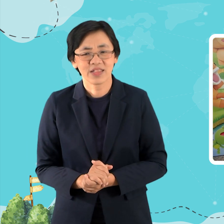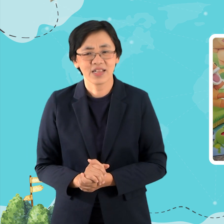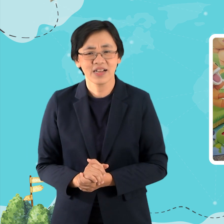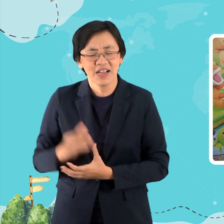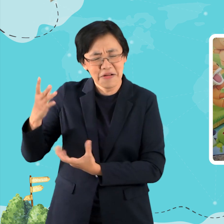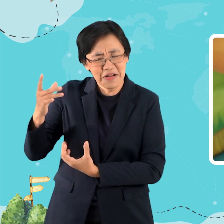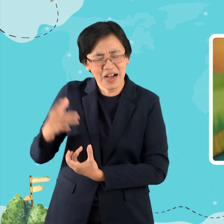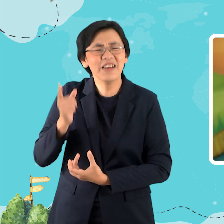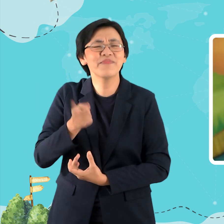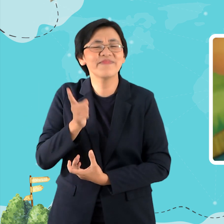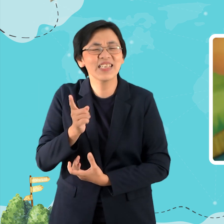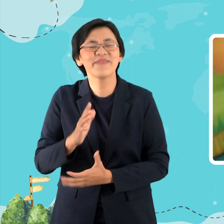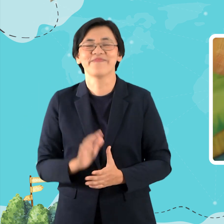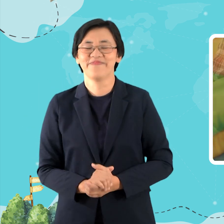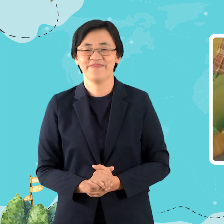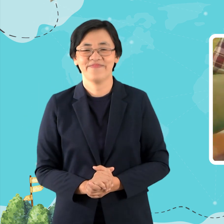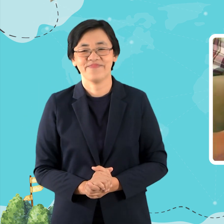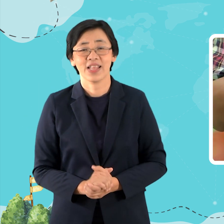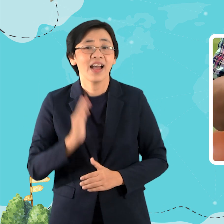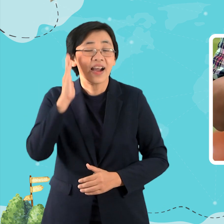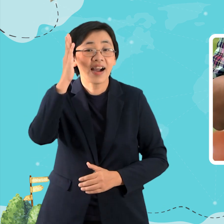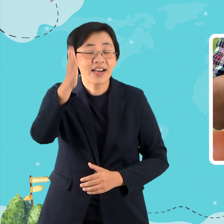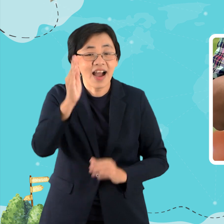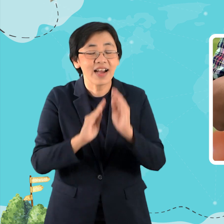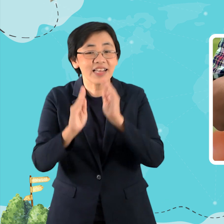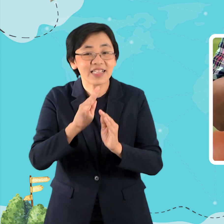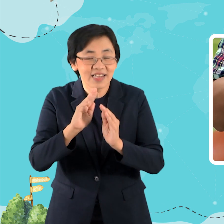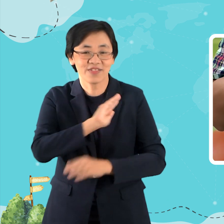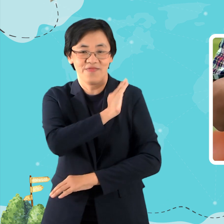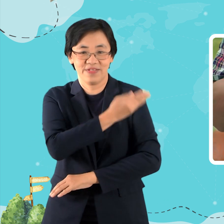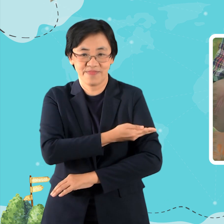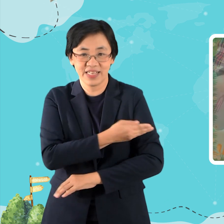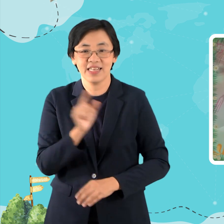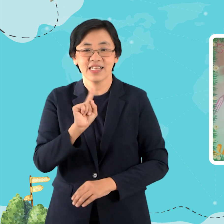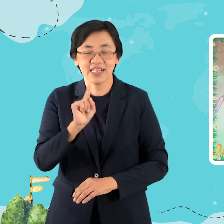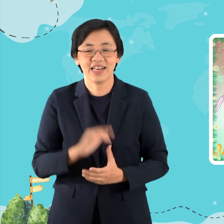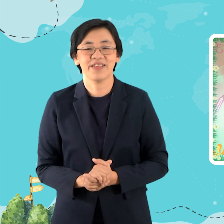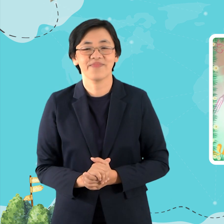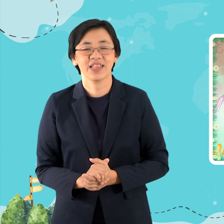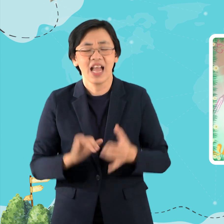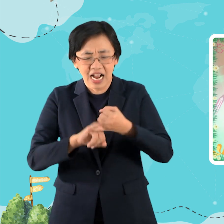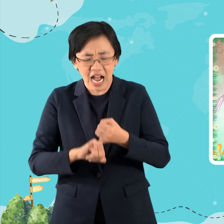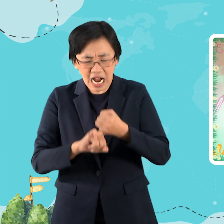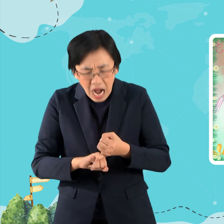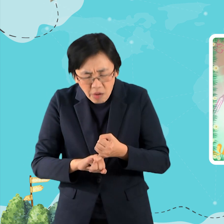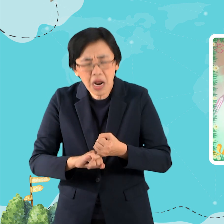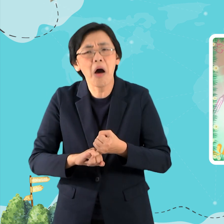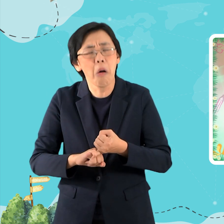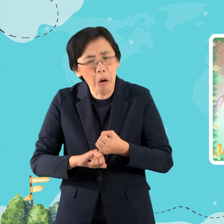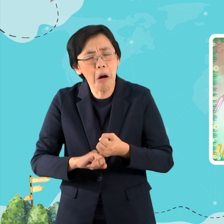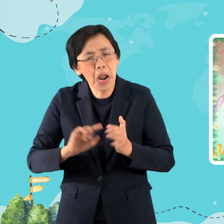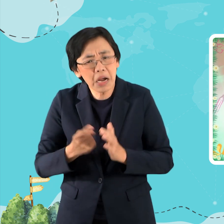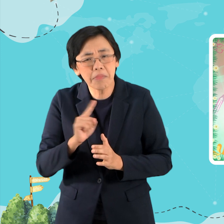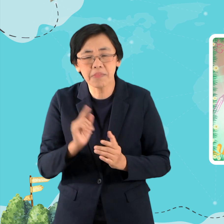เล่นเหมือนเดิมตลอดเลย ได้แค่นี้ตอนหน้าพบกับนิทานประเทศศิลปินเรื่องกำเนิดข้างข่าว